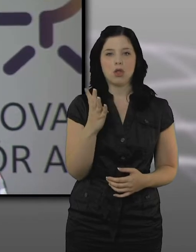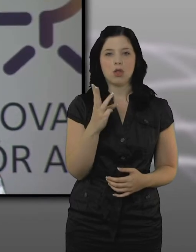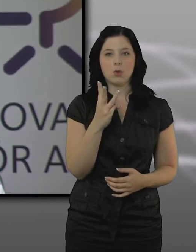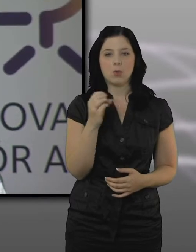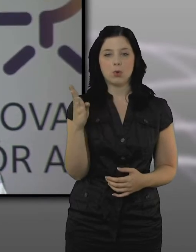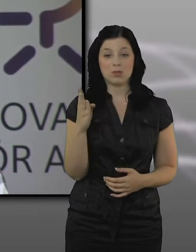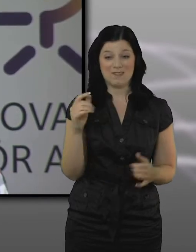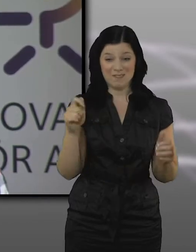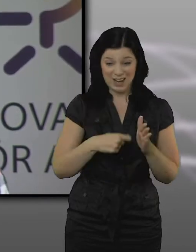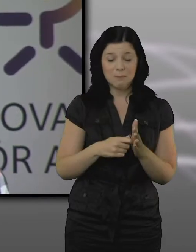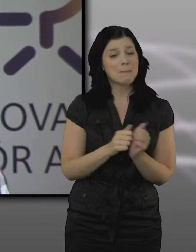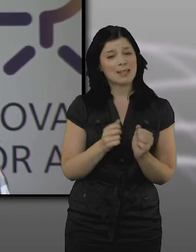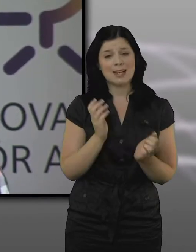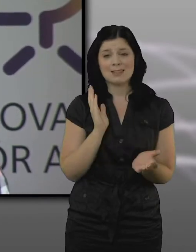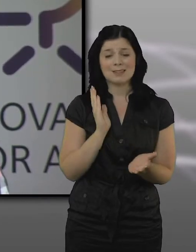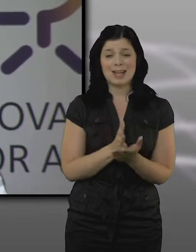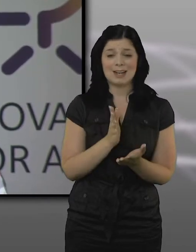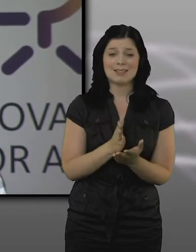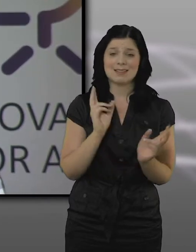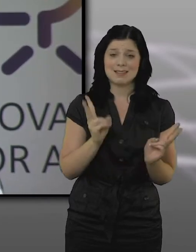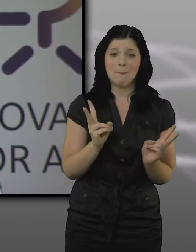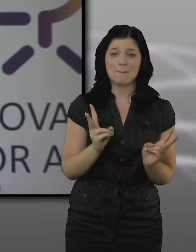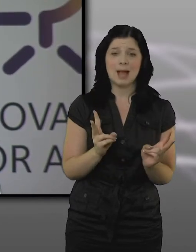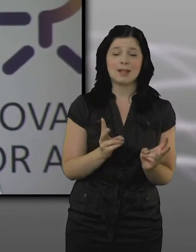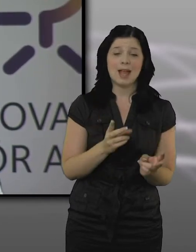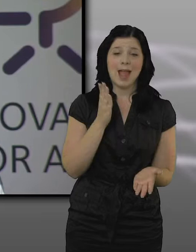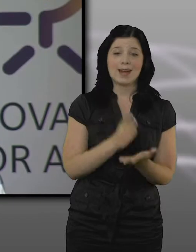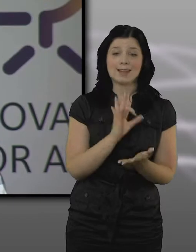skydd, upphovsrättsskydd. Och det är starkt här i Europa.